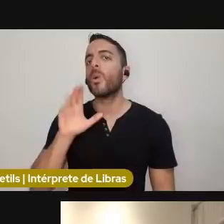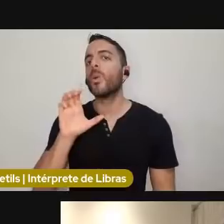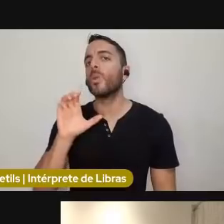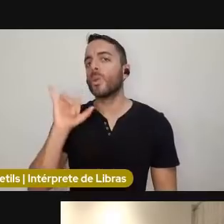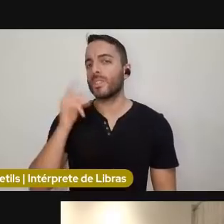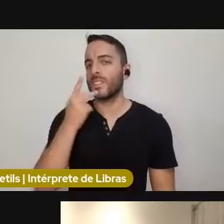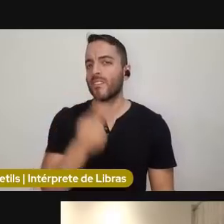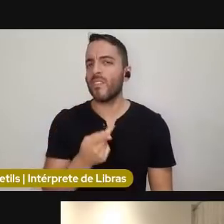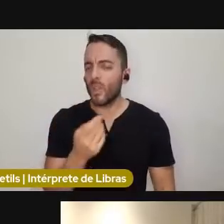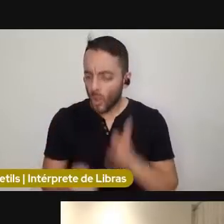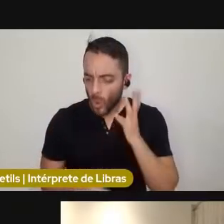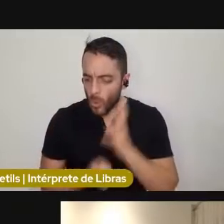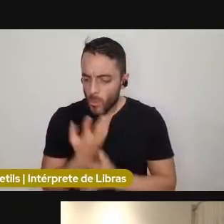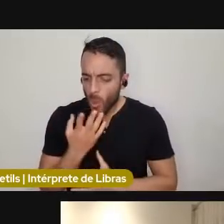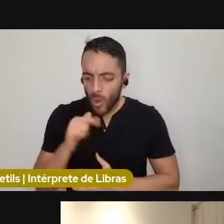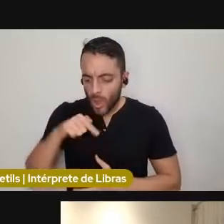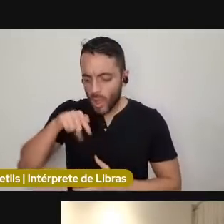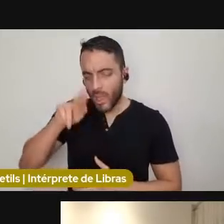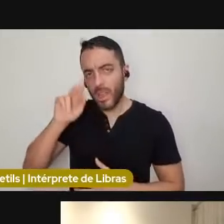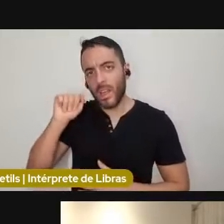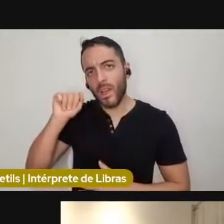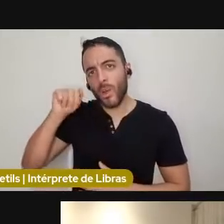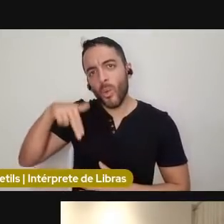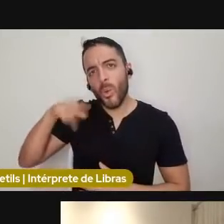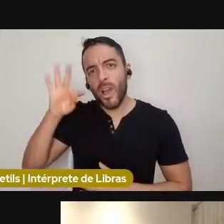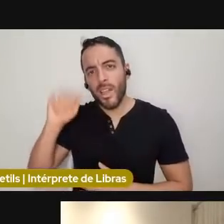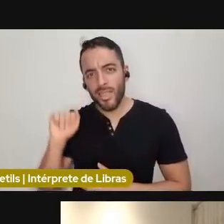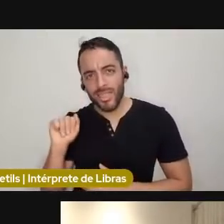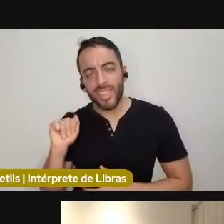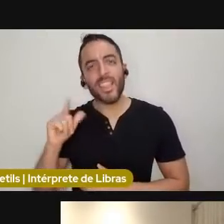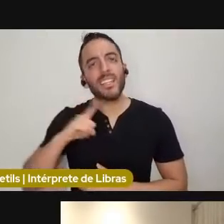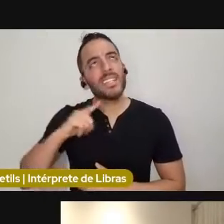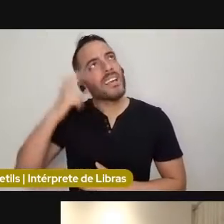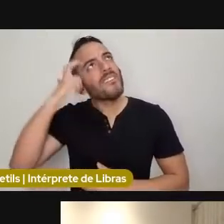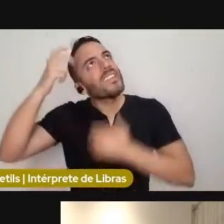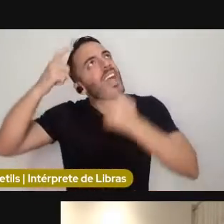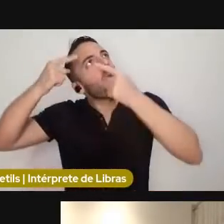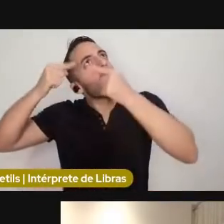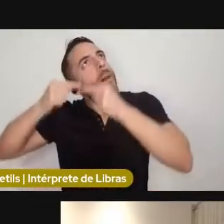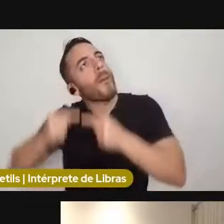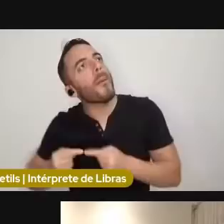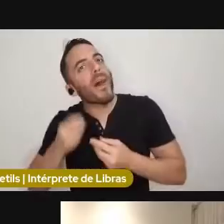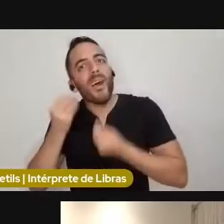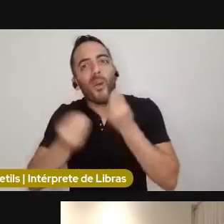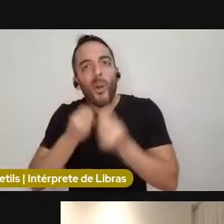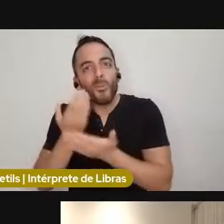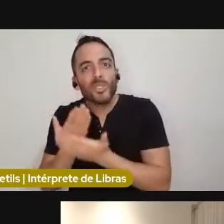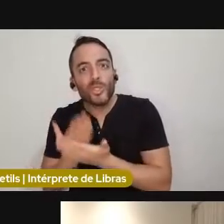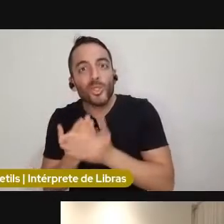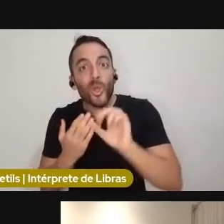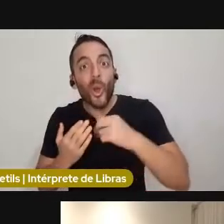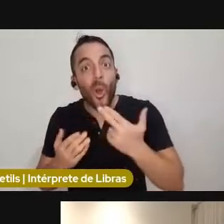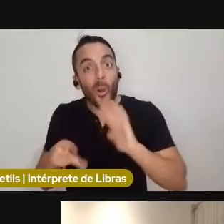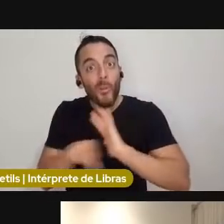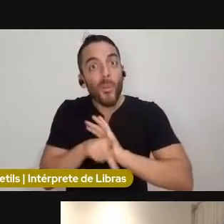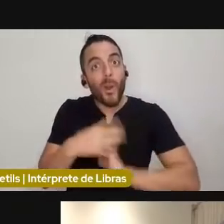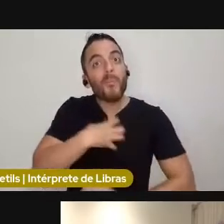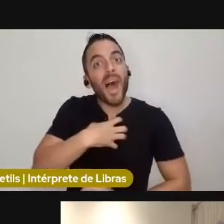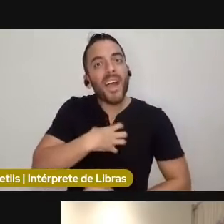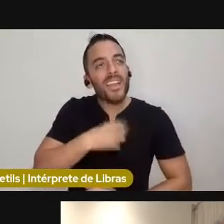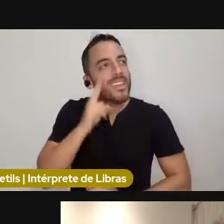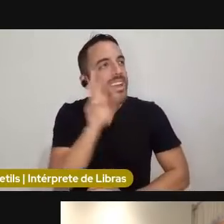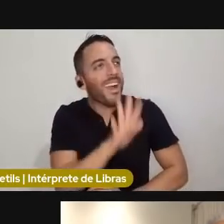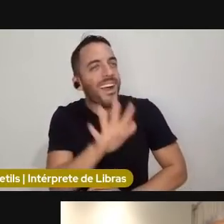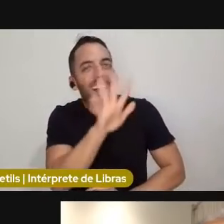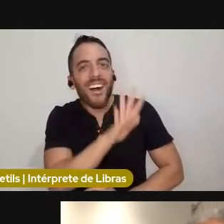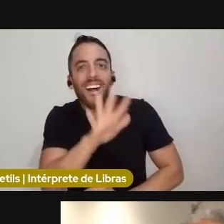Quanta? Chegou a estudar mecânica quântica? Qual foi sua genialidade, ou foi sua genialidade nata na Bahia? Então, deixo aqui essas